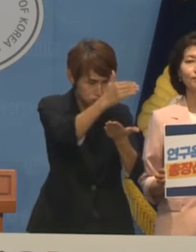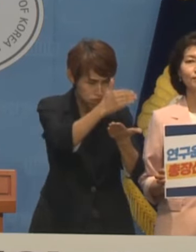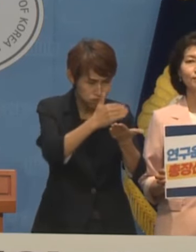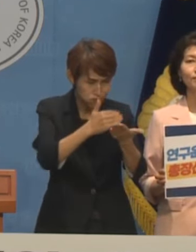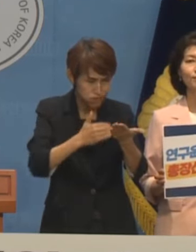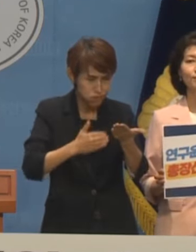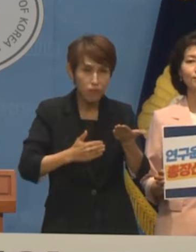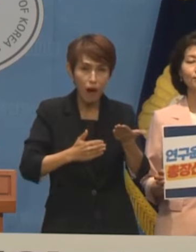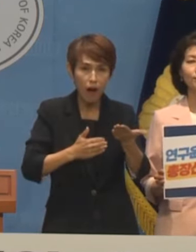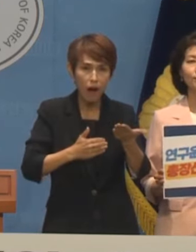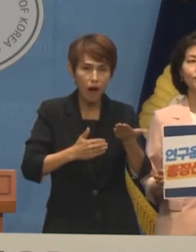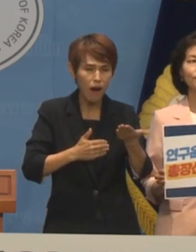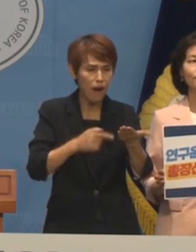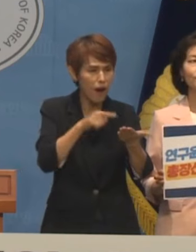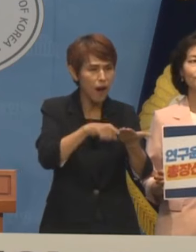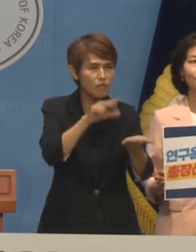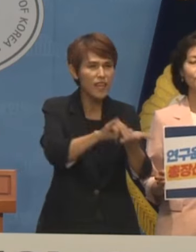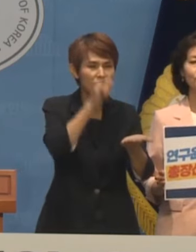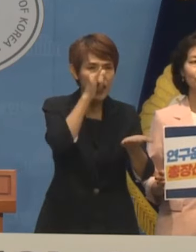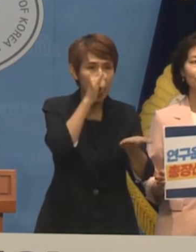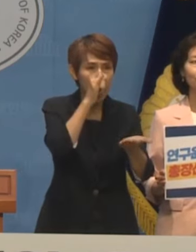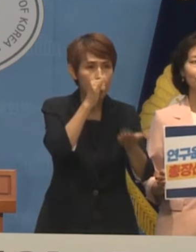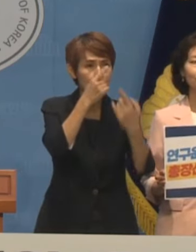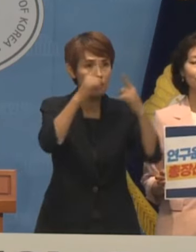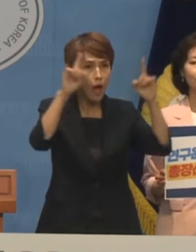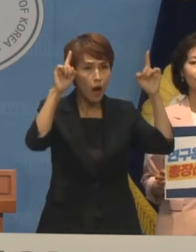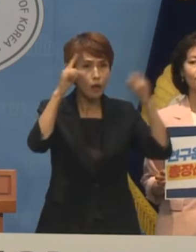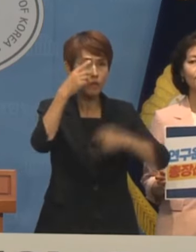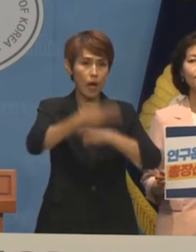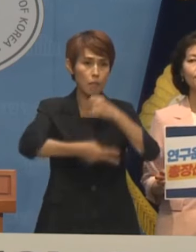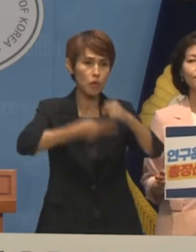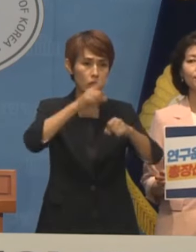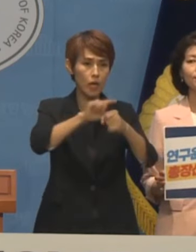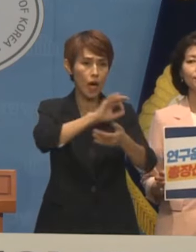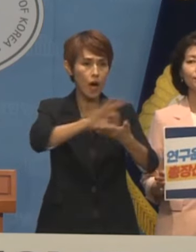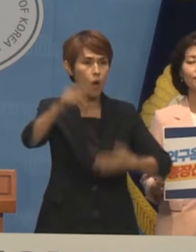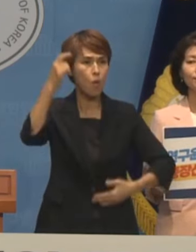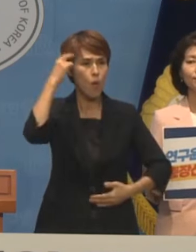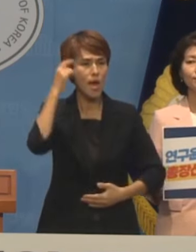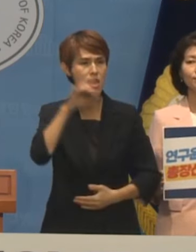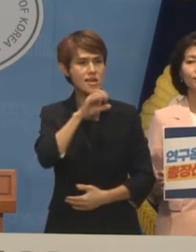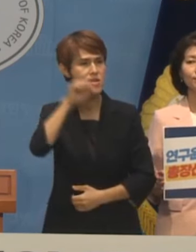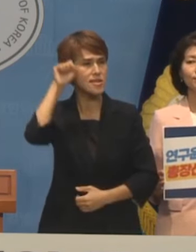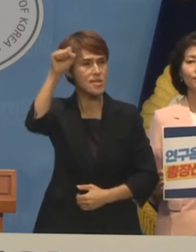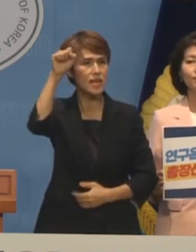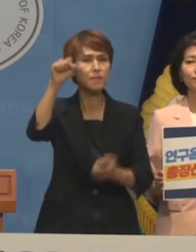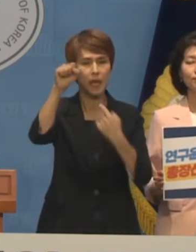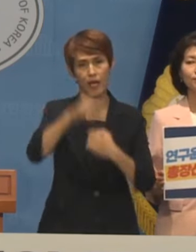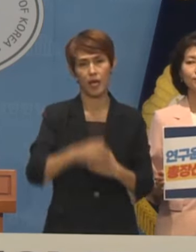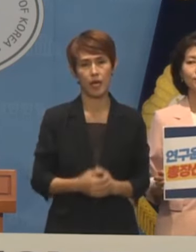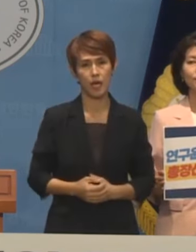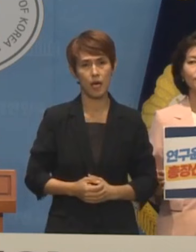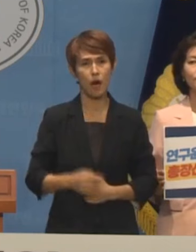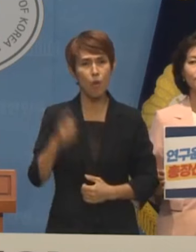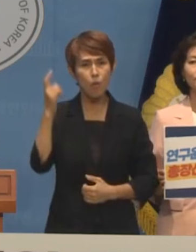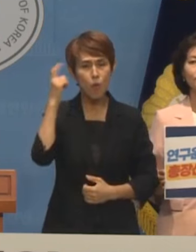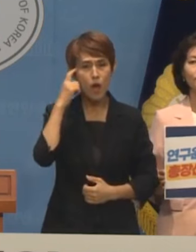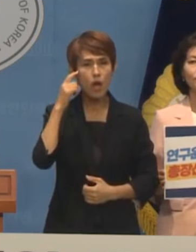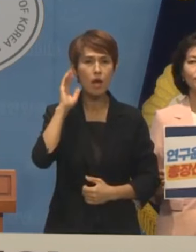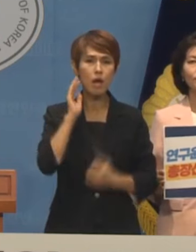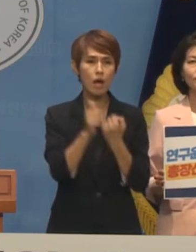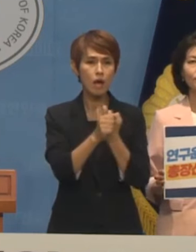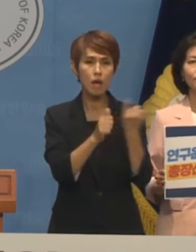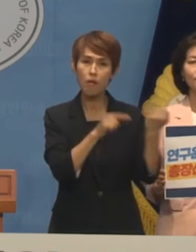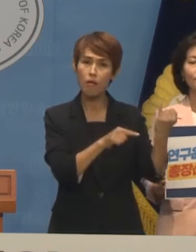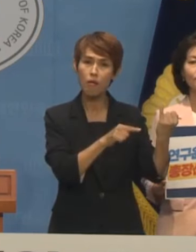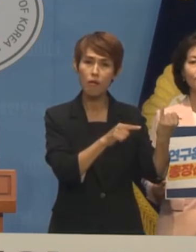석사 논문 검증에 왜 숙명여대가 3년씩이나 허비해야 되는지 질책한 바 있습니다. 도대체 왜